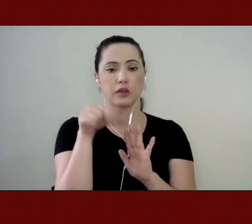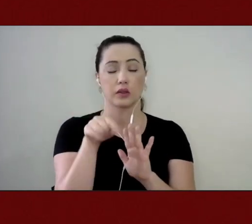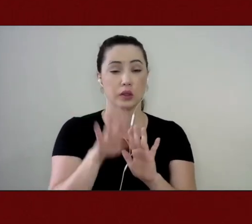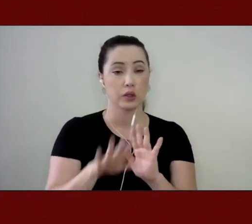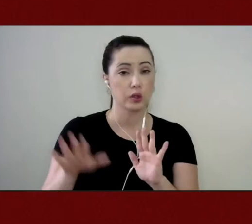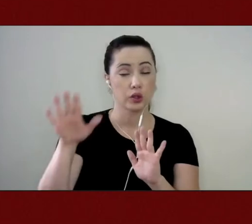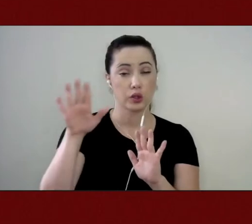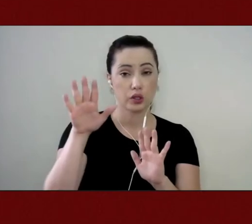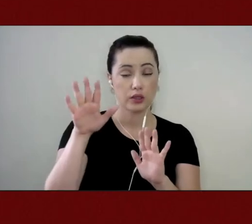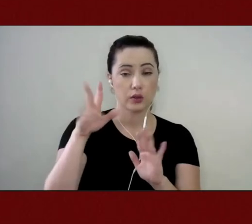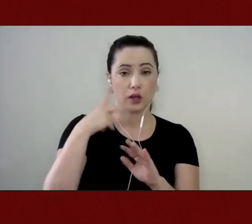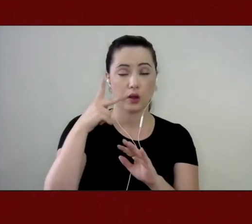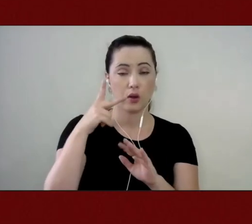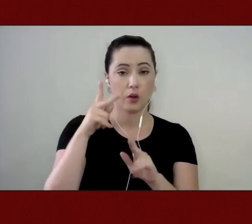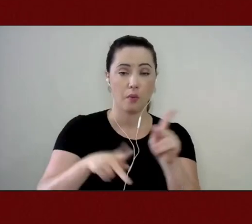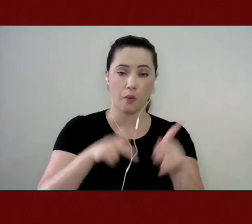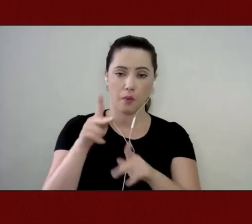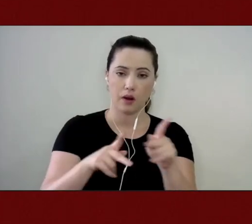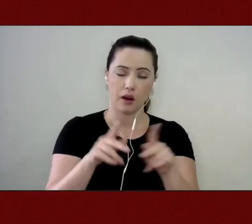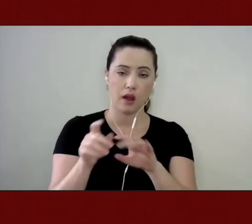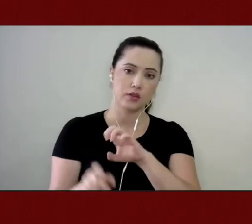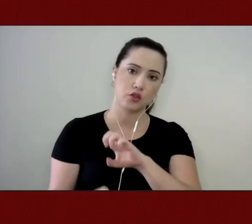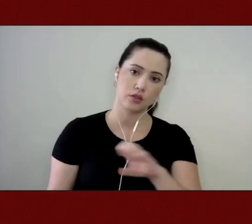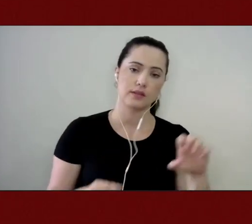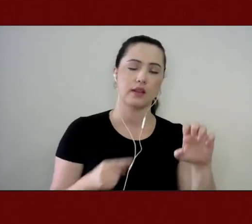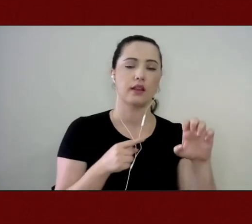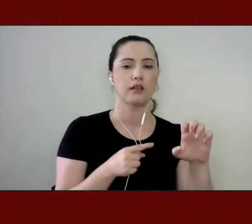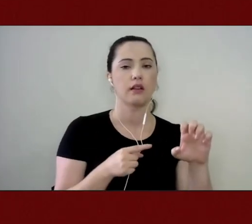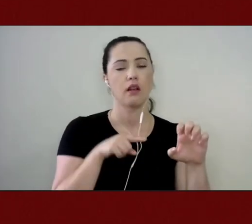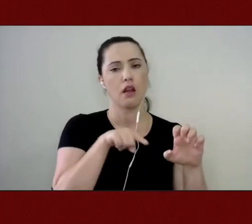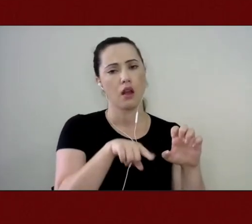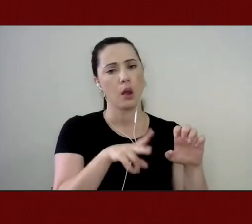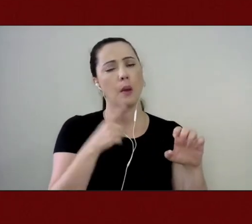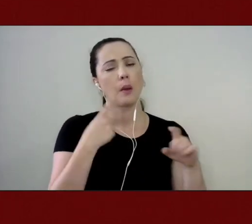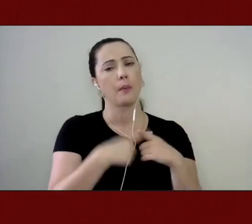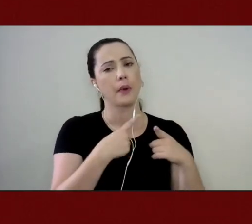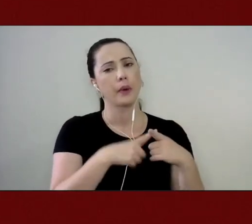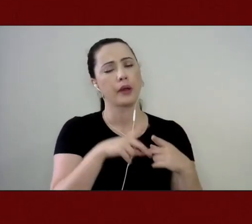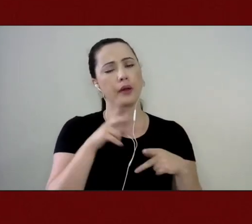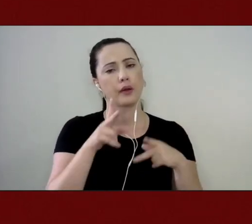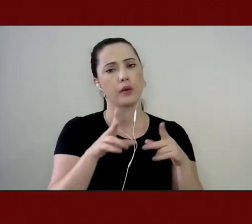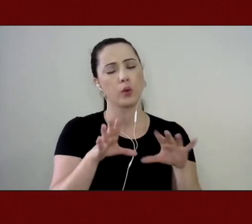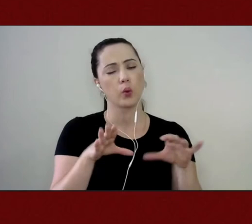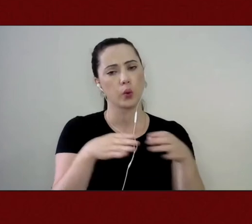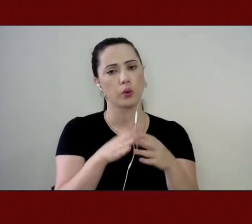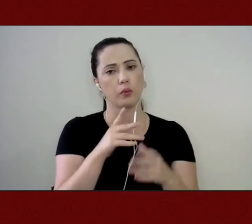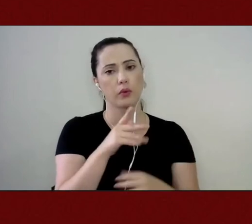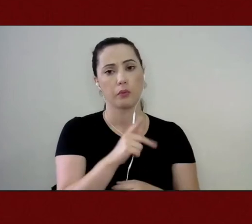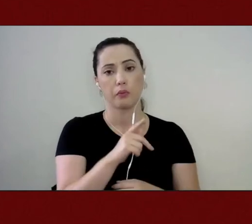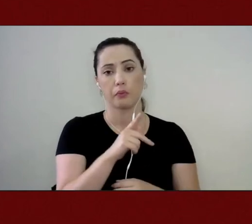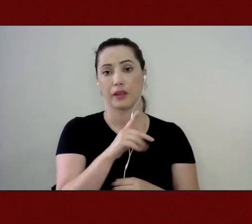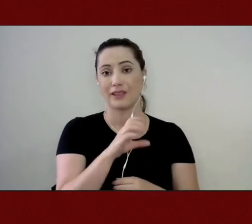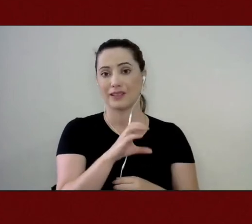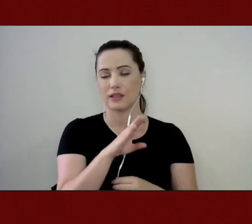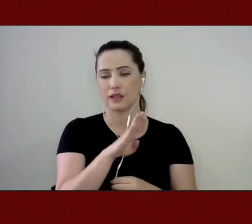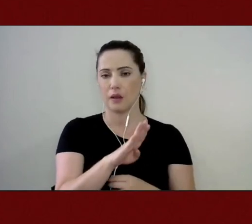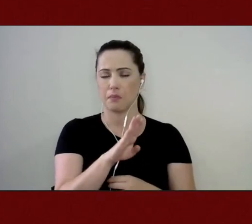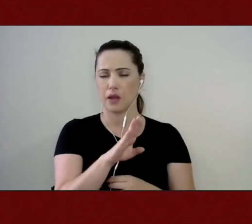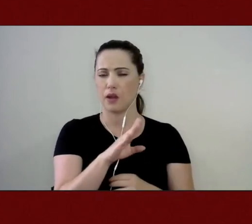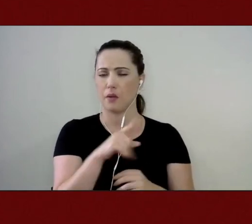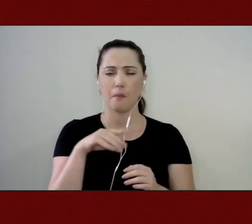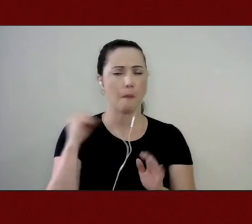esquerda. Sem dúvida, a fase que o partido, do ponto de vista cultural e artístico, teve o seu auge, o seu